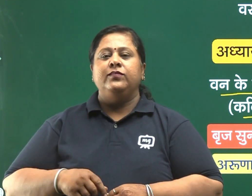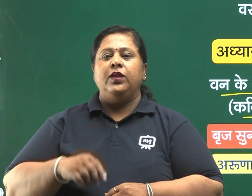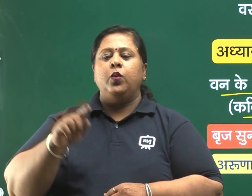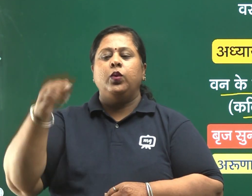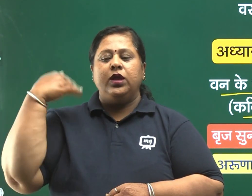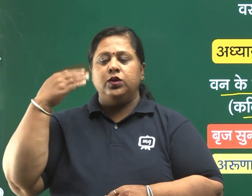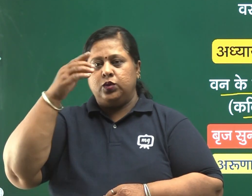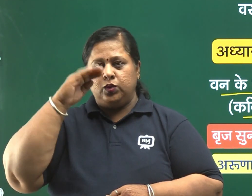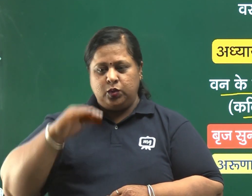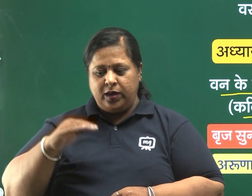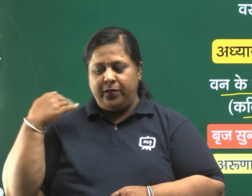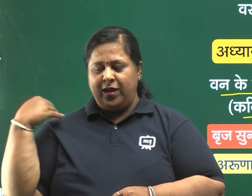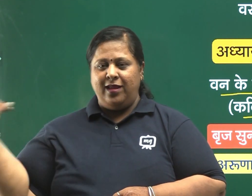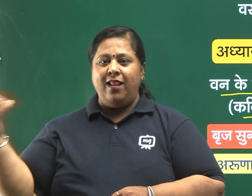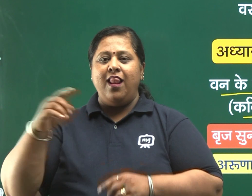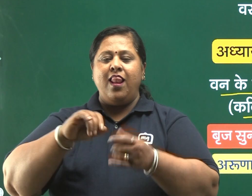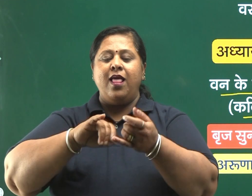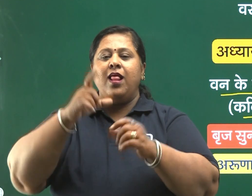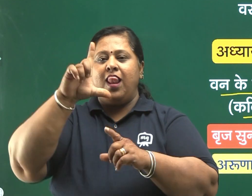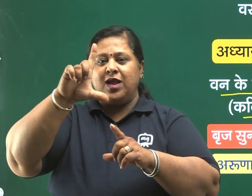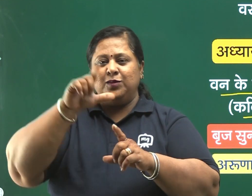उनके छोटे भाई लक्ष्मण